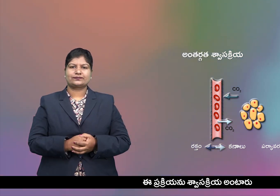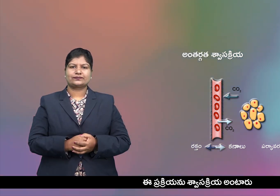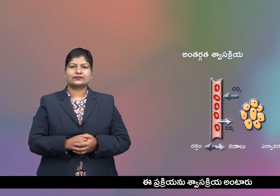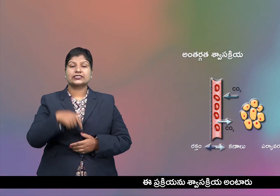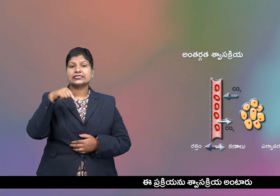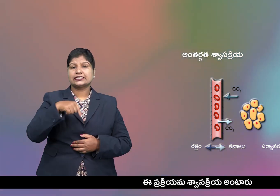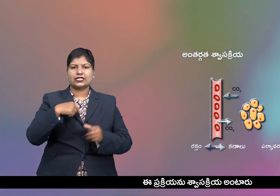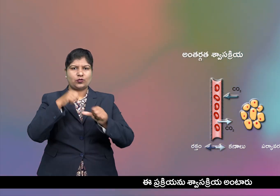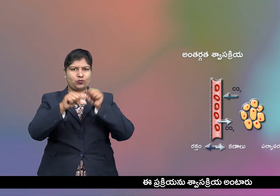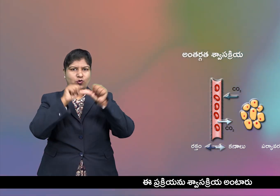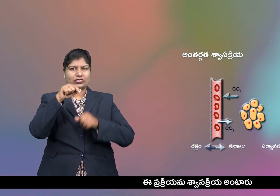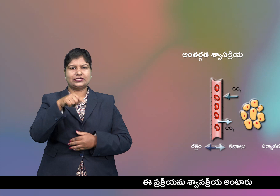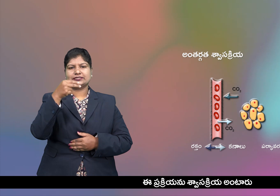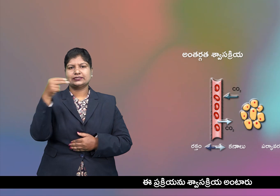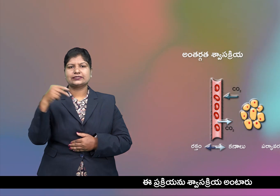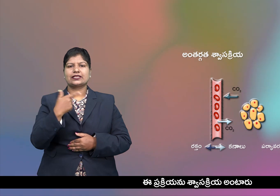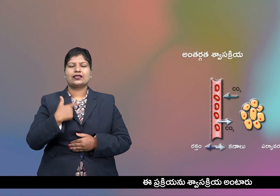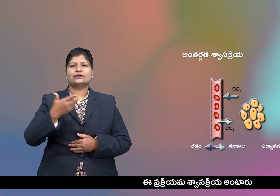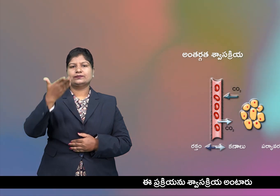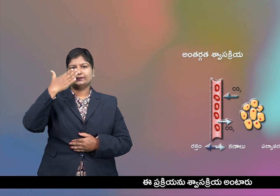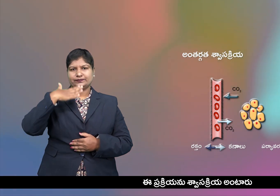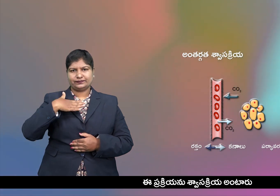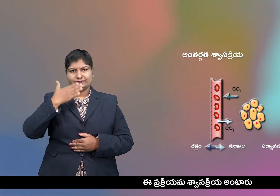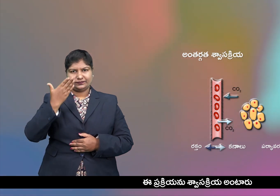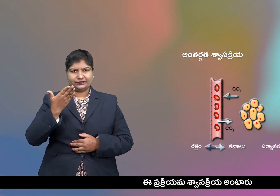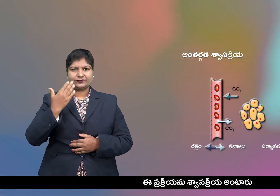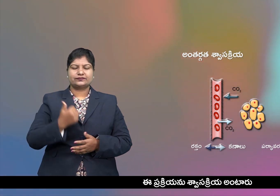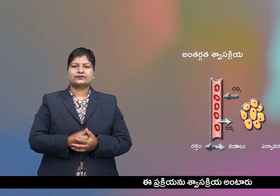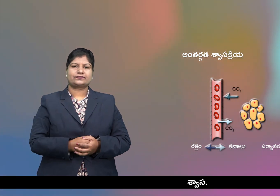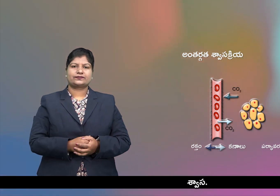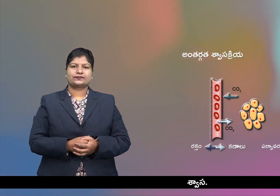ఈ ప్రక్రియను శ్వాసక్రియ అంటారు.